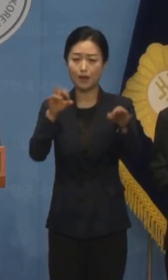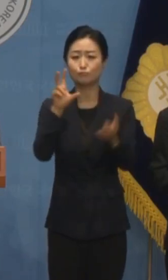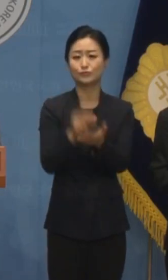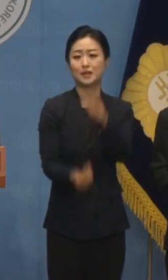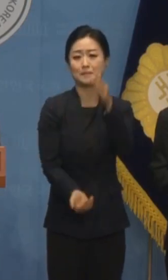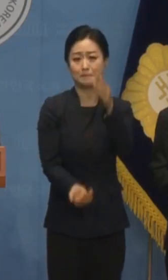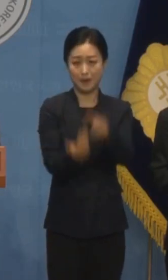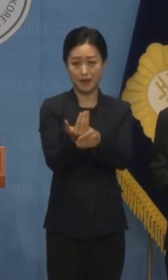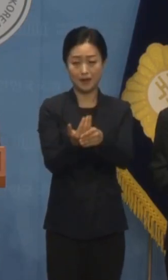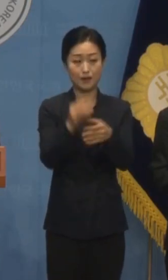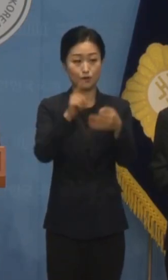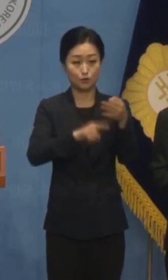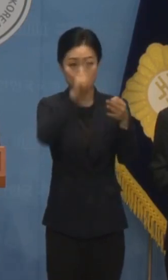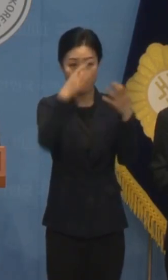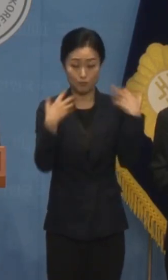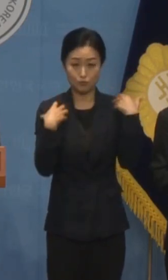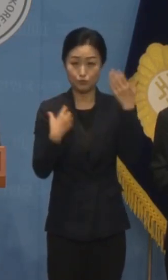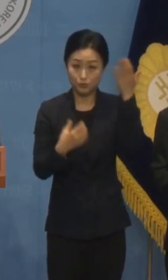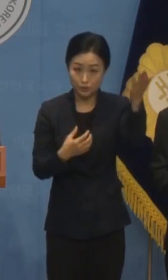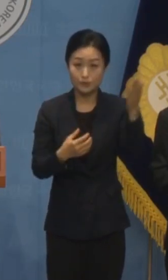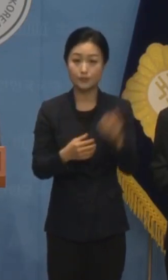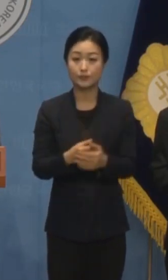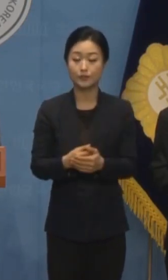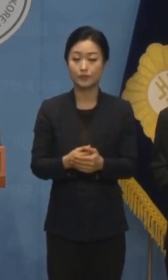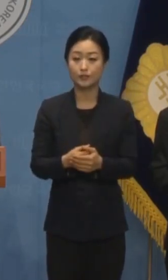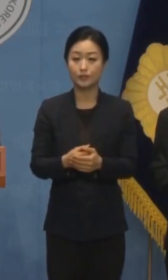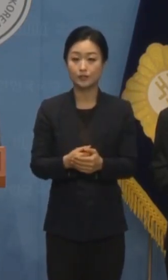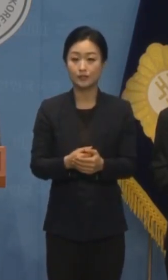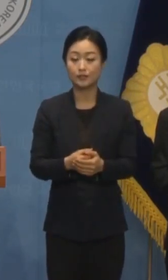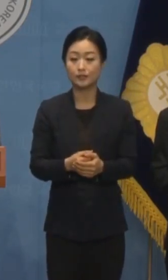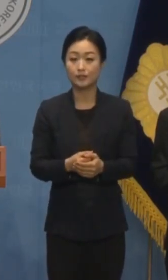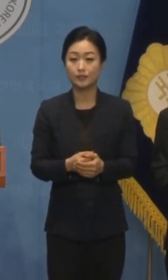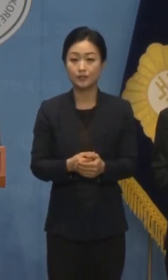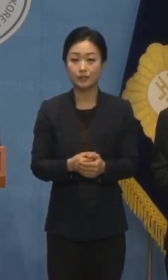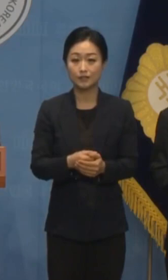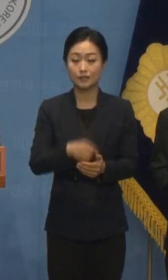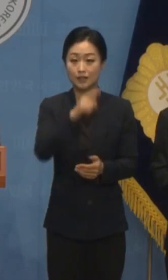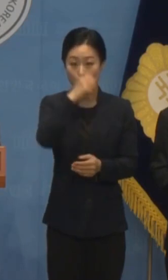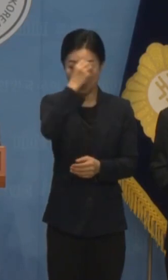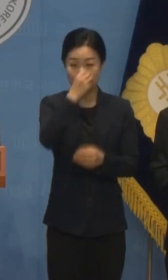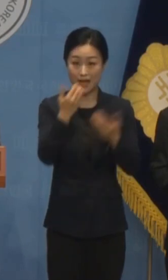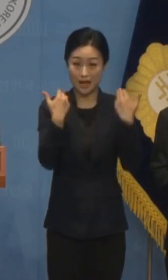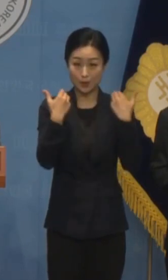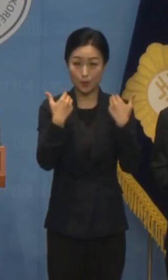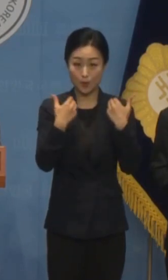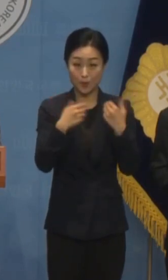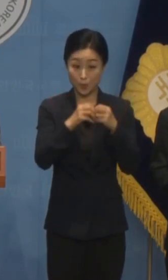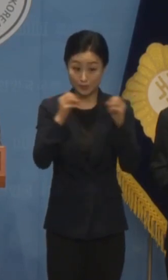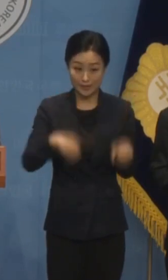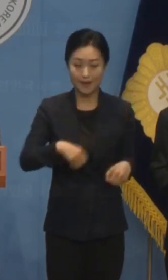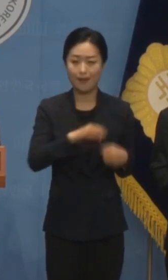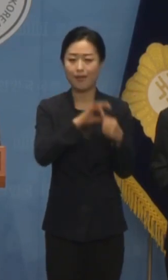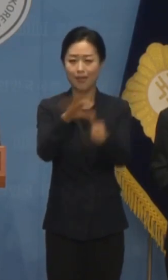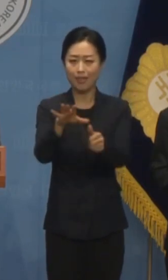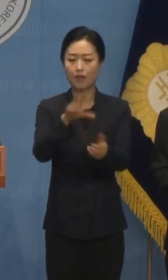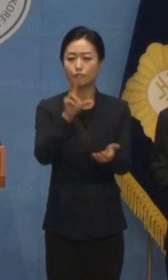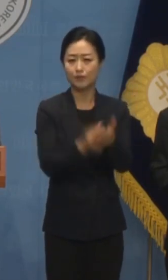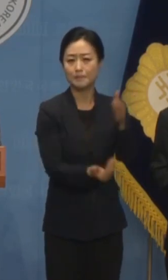보여준 윤석열 정권, 중앙고 출신이면 앞길을 가리지 않는 윤석열